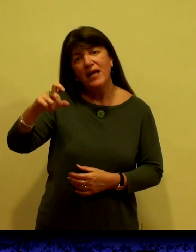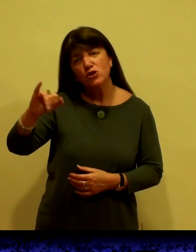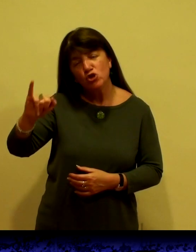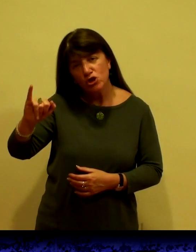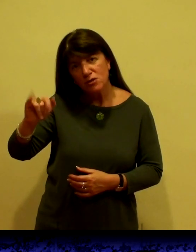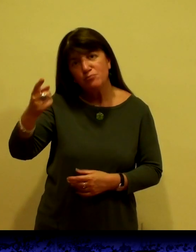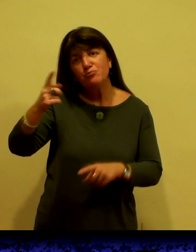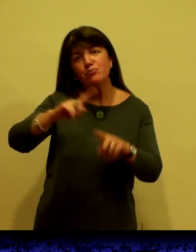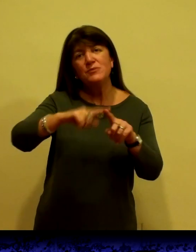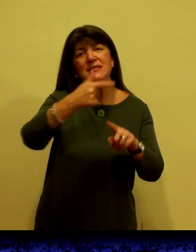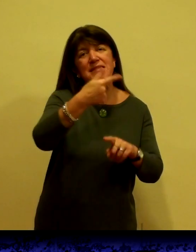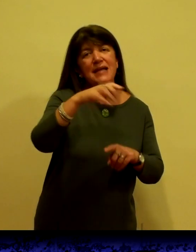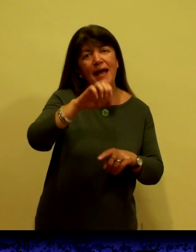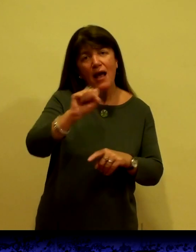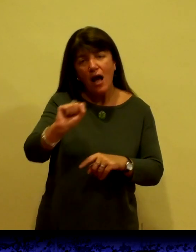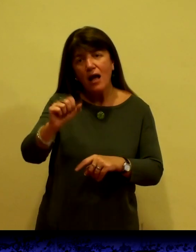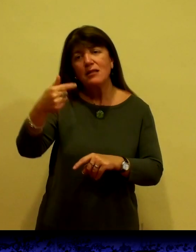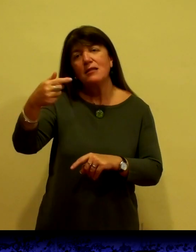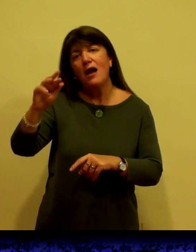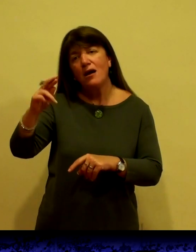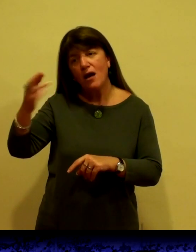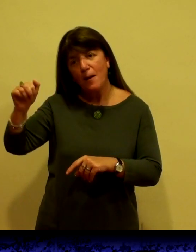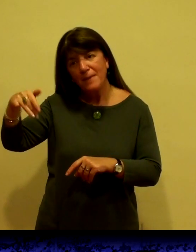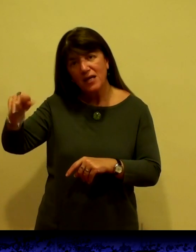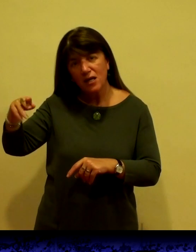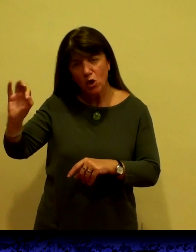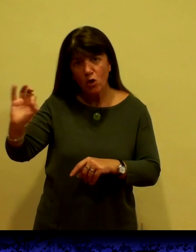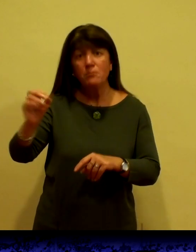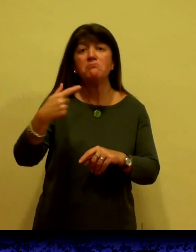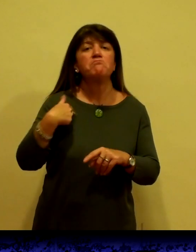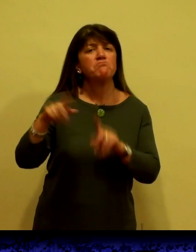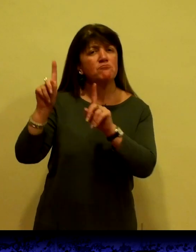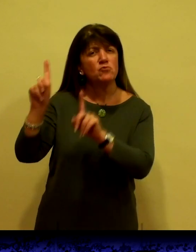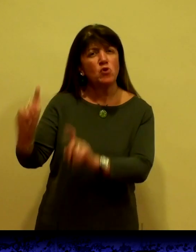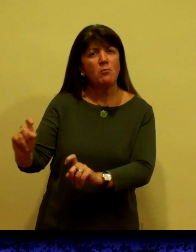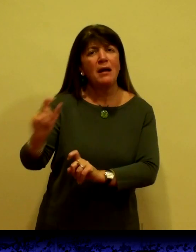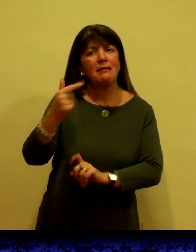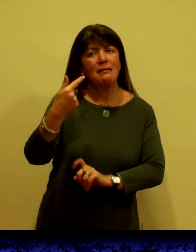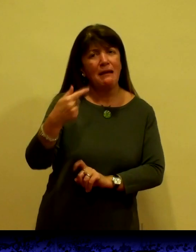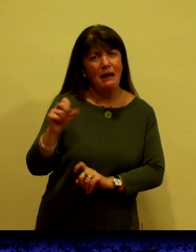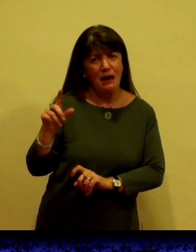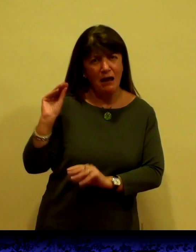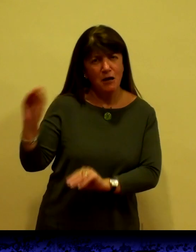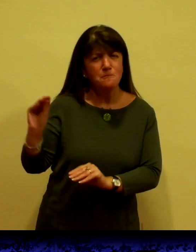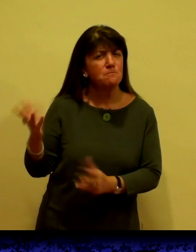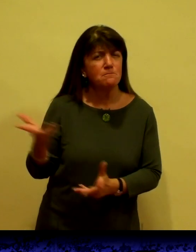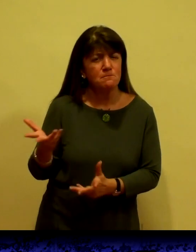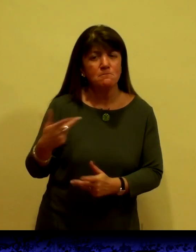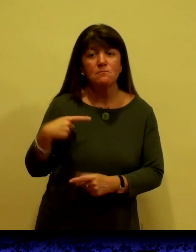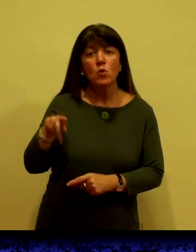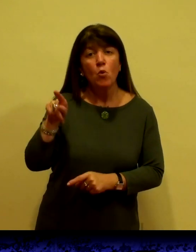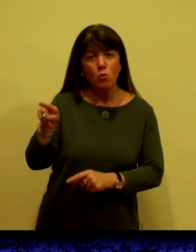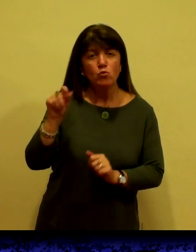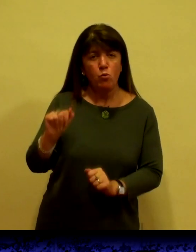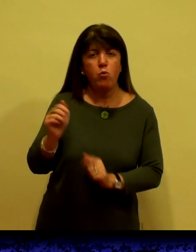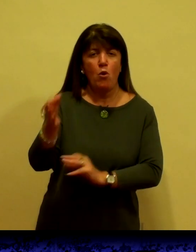Taramino. Allora, avrei una domanda per Tea, perché credo che questo sia una cosa che tu ci possa spiegare molto bene.